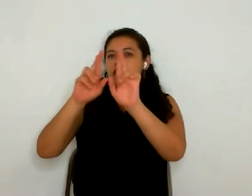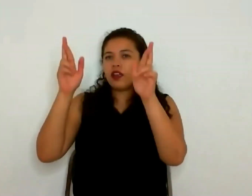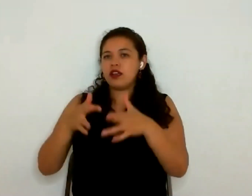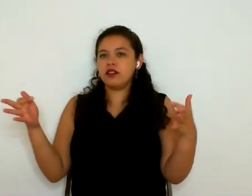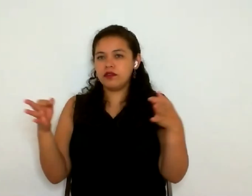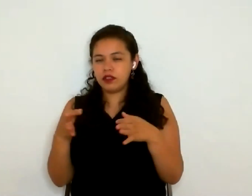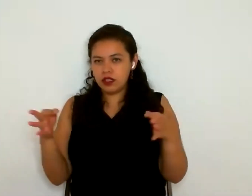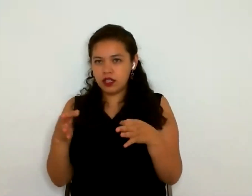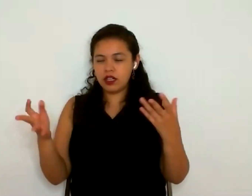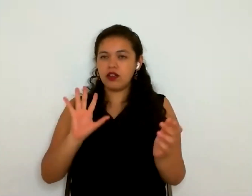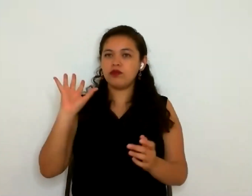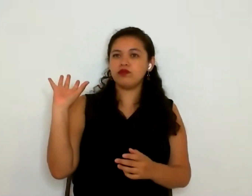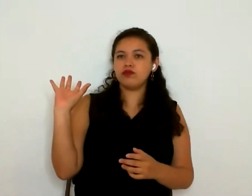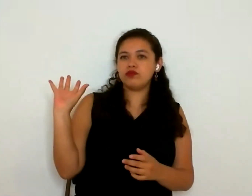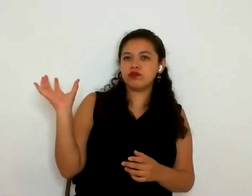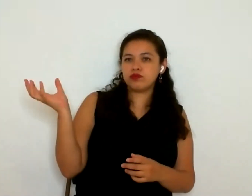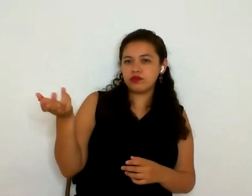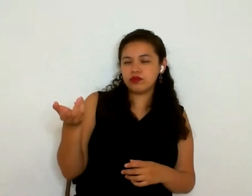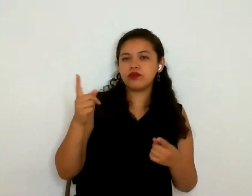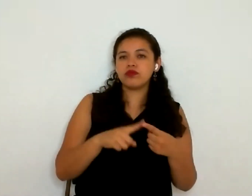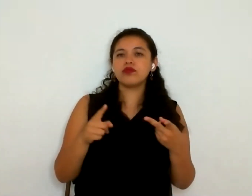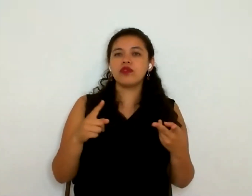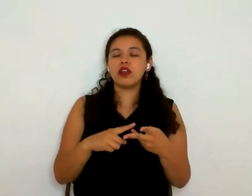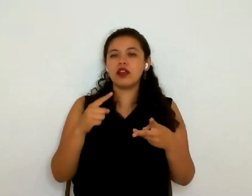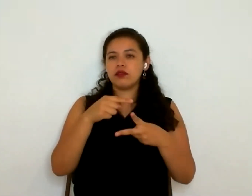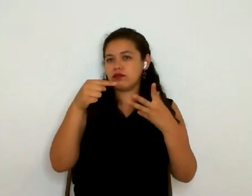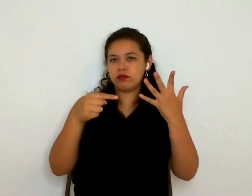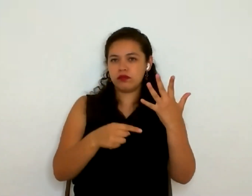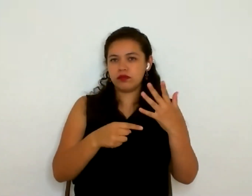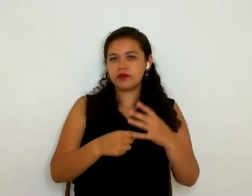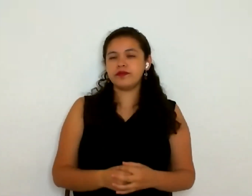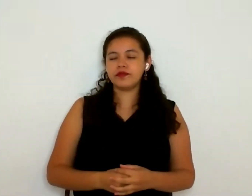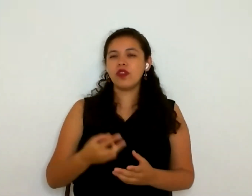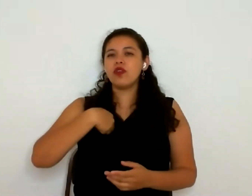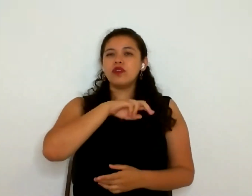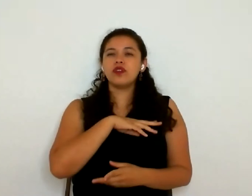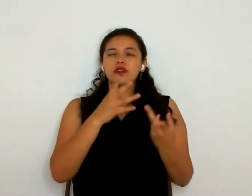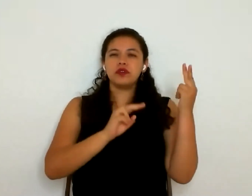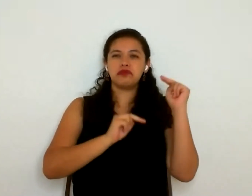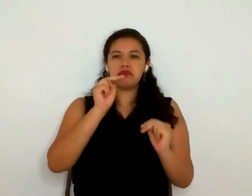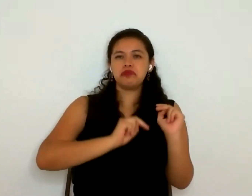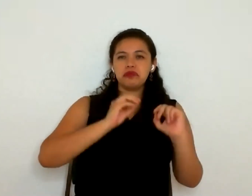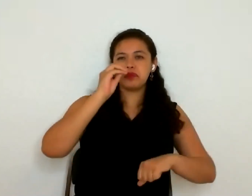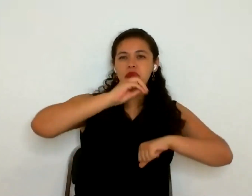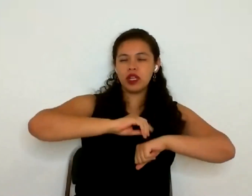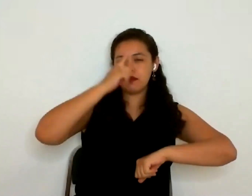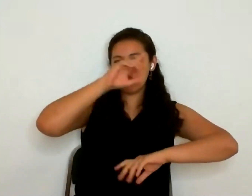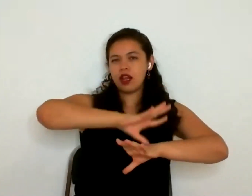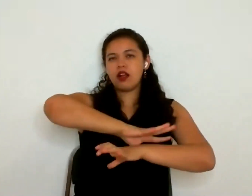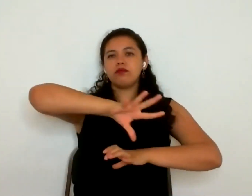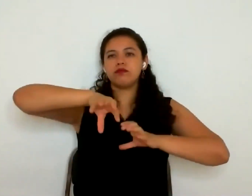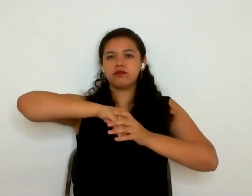de microondas todos esos como los podríamos cuantificar o medir para el total